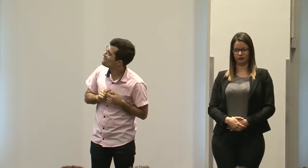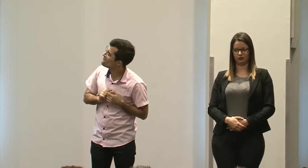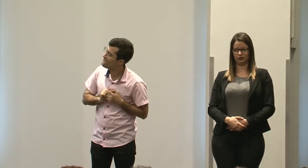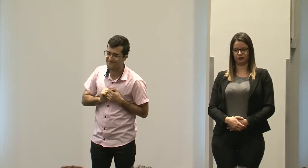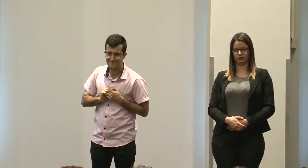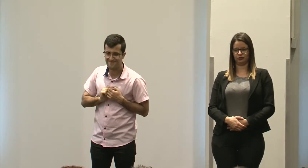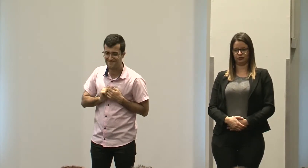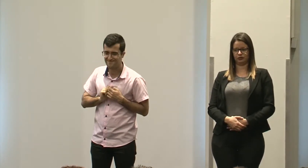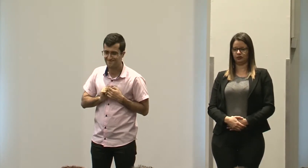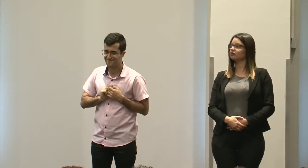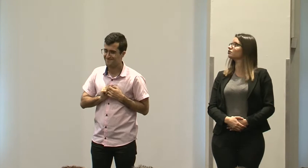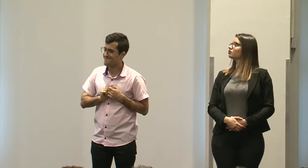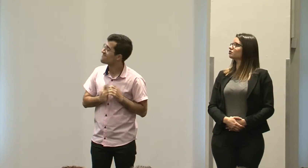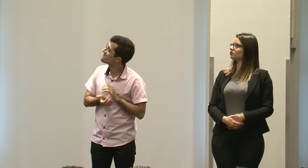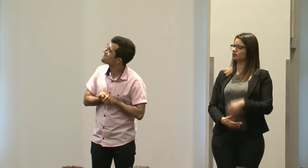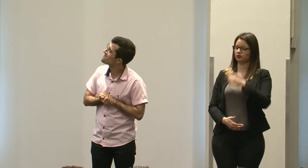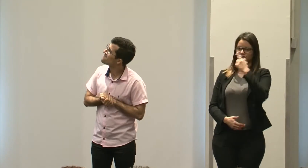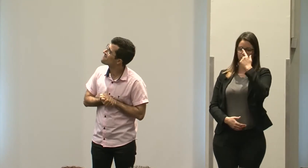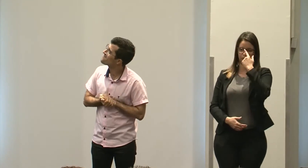Tá ruim?